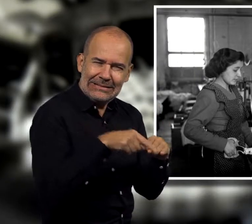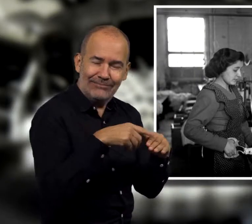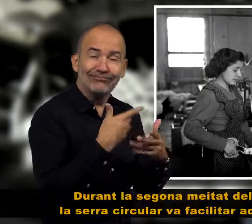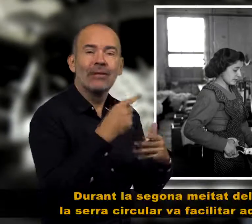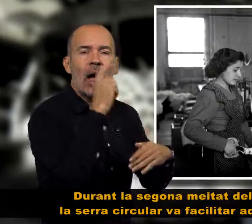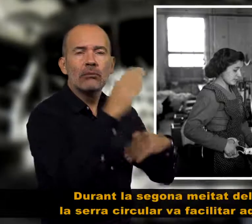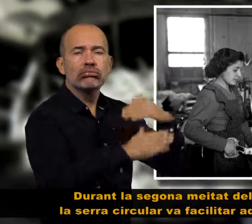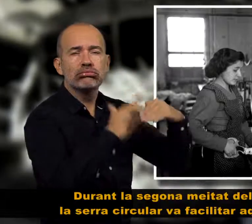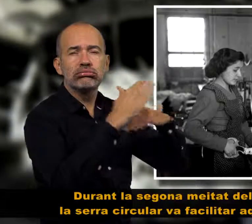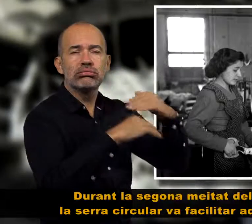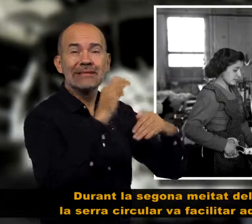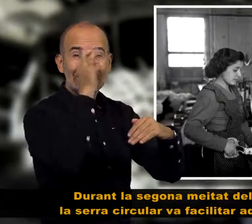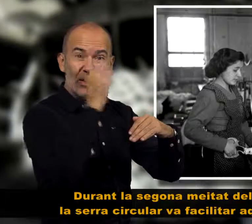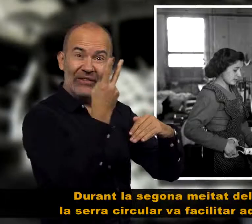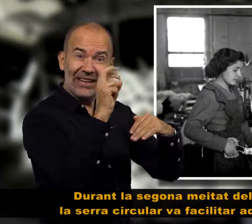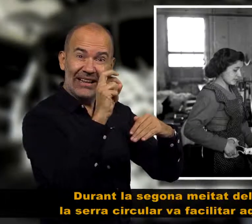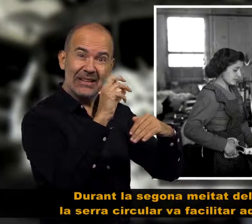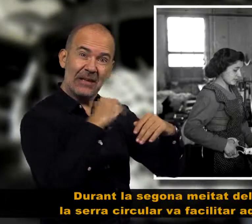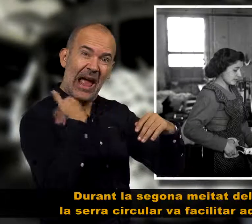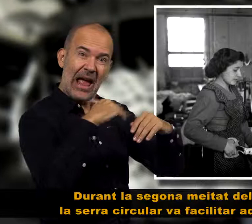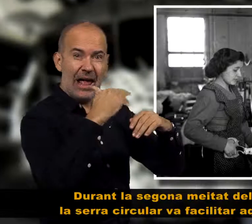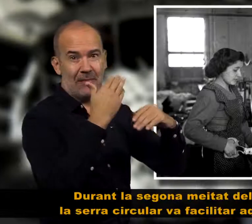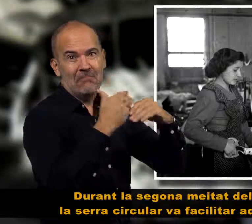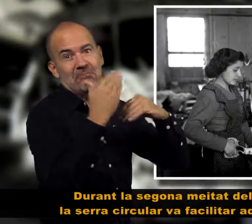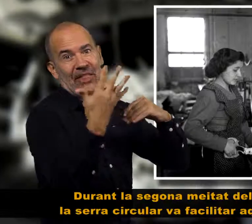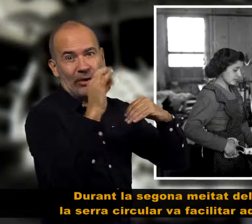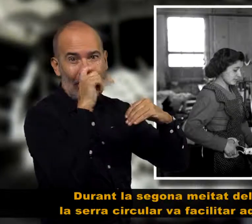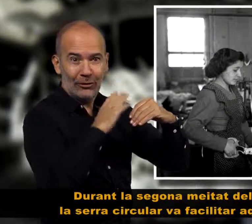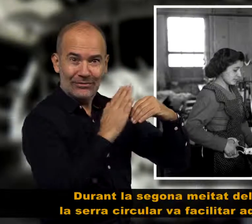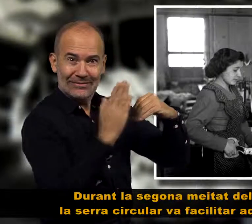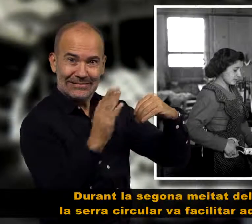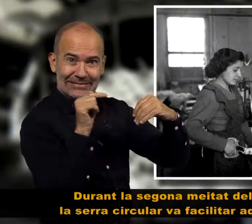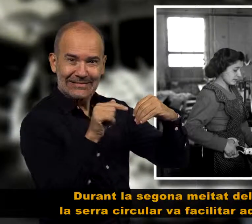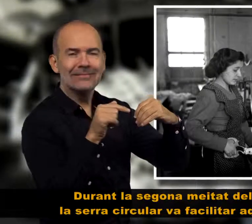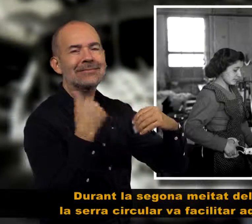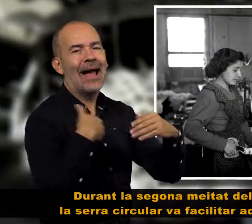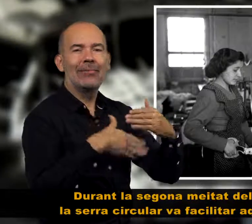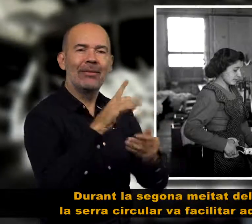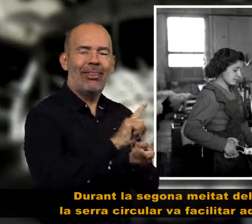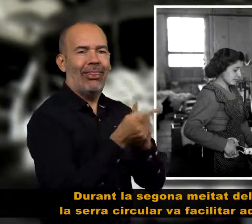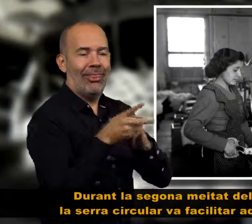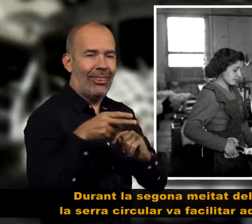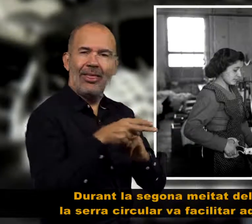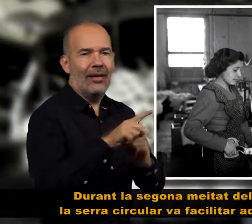Durant la segona meitat del segle XX, la serra circular va facilitar aquesta feina.